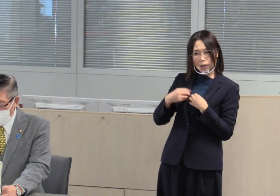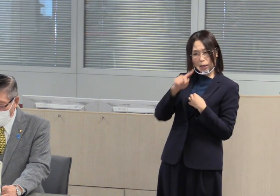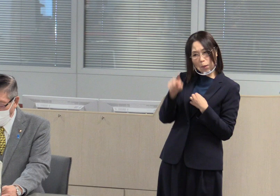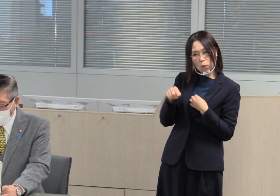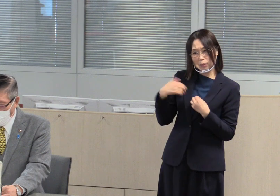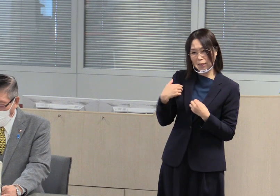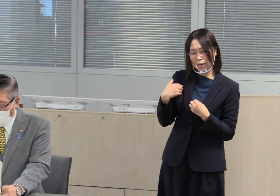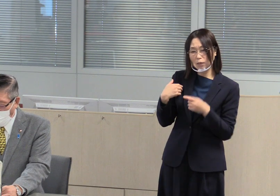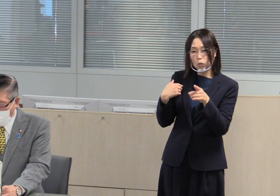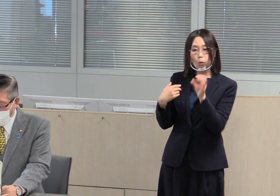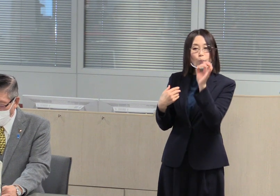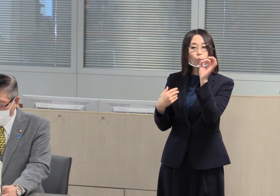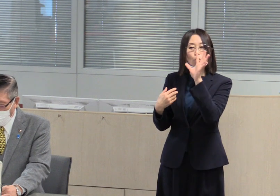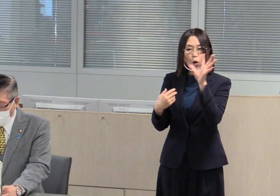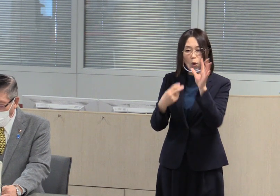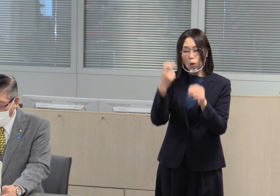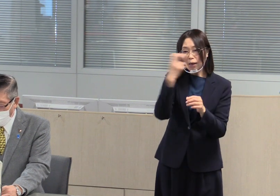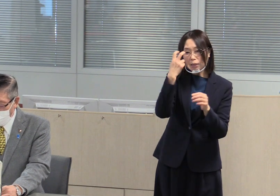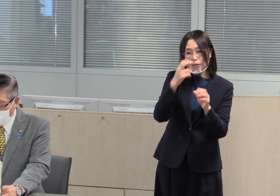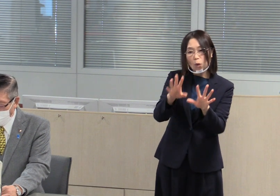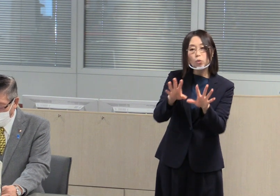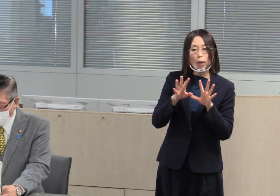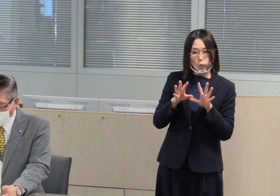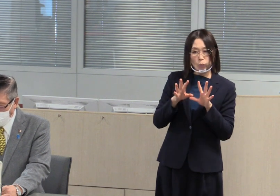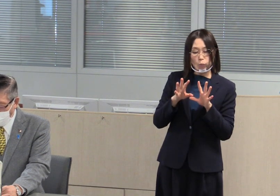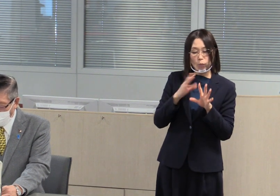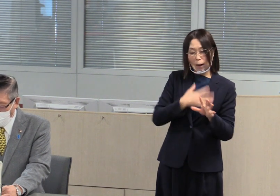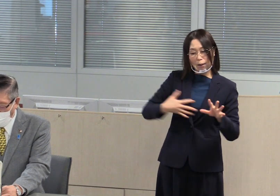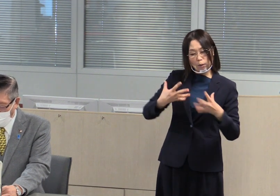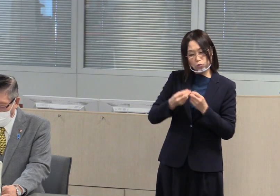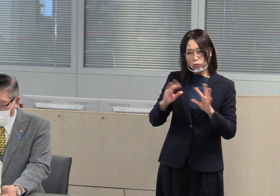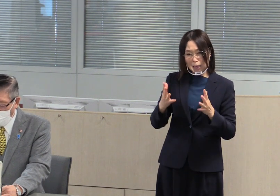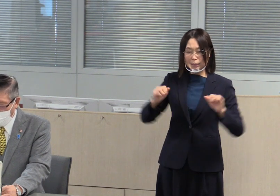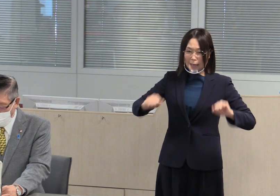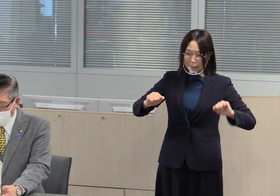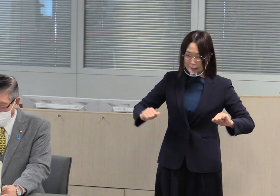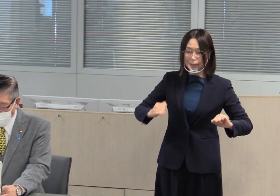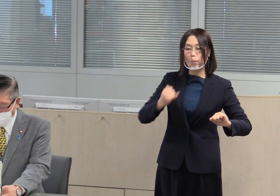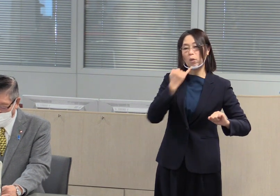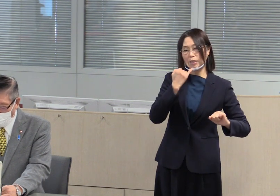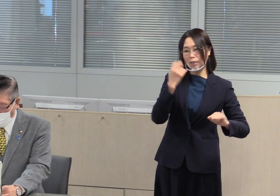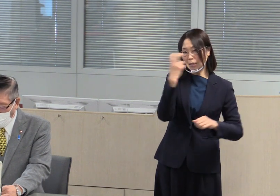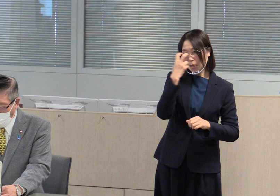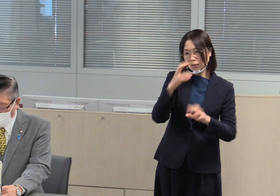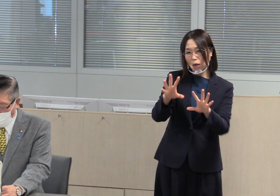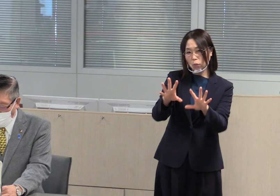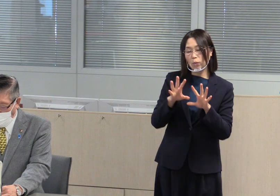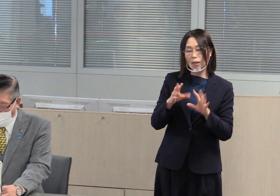活用しながら、無症状の方は受けていただきたいと思います。